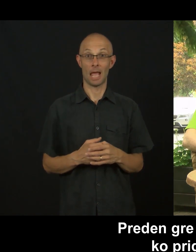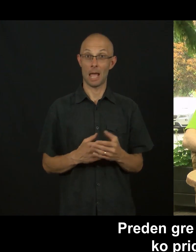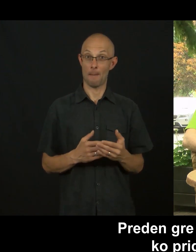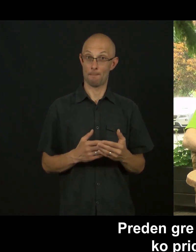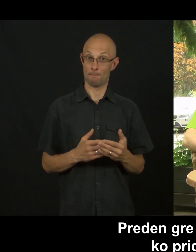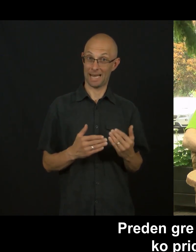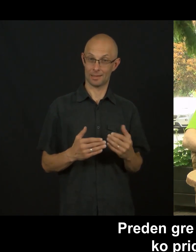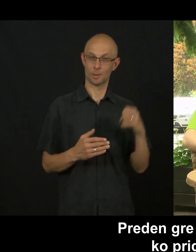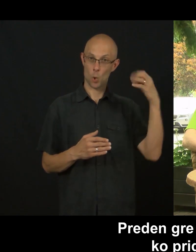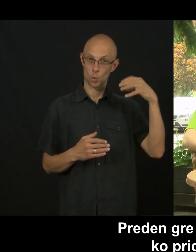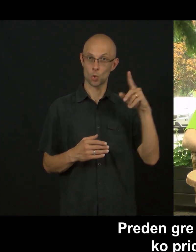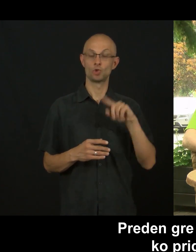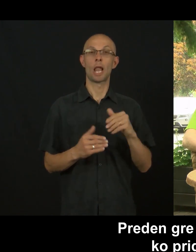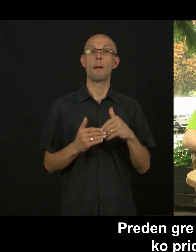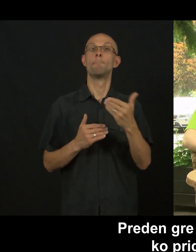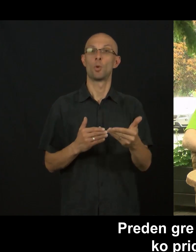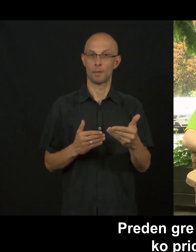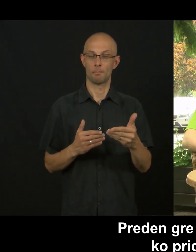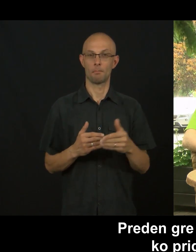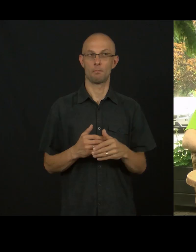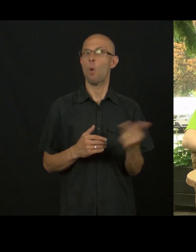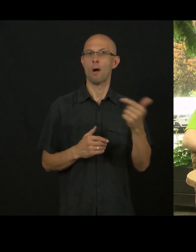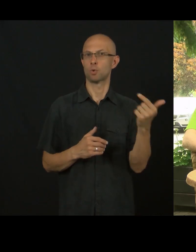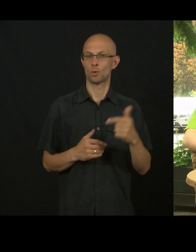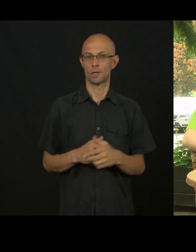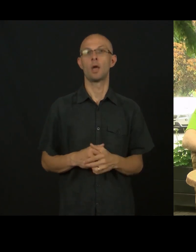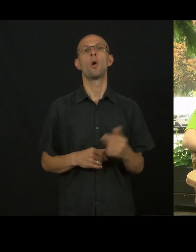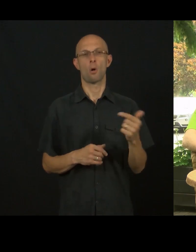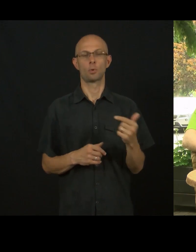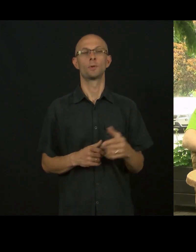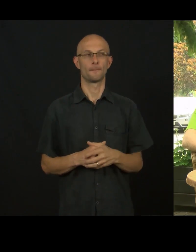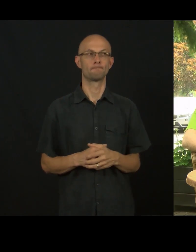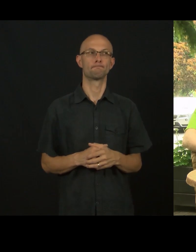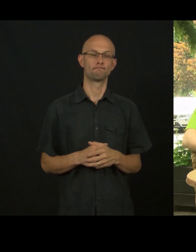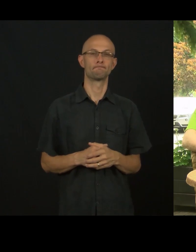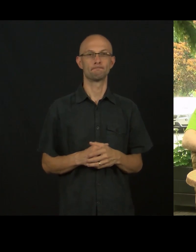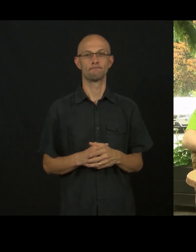A preden gre po tuš ali potem, ko pride iz tuša? Oboje. Oboje.